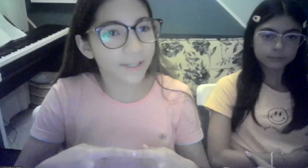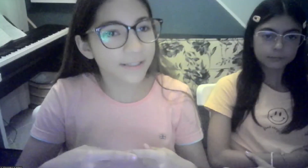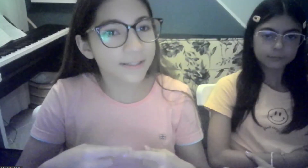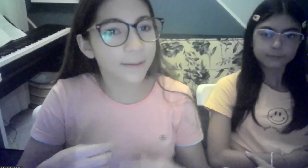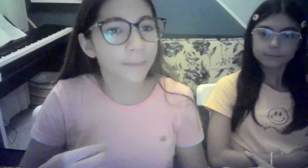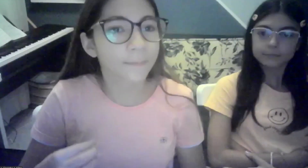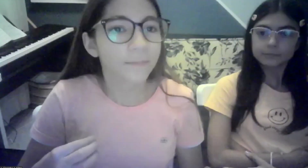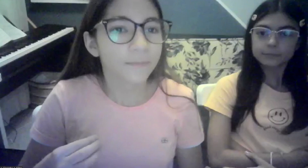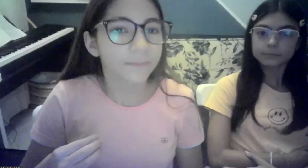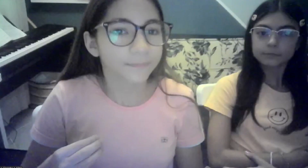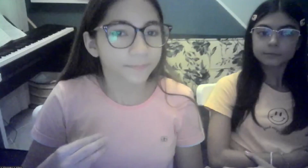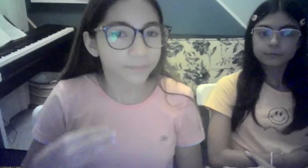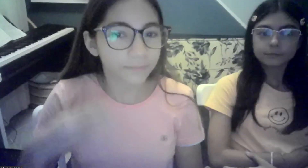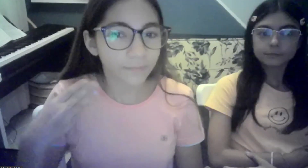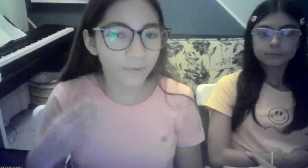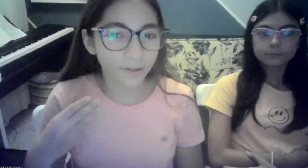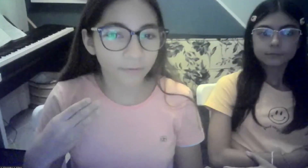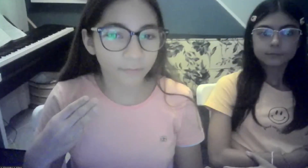Depois,